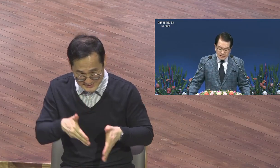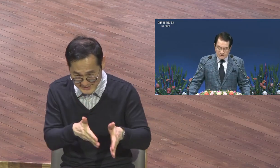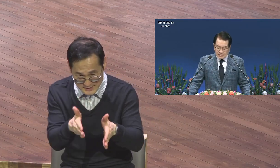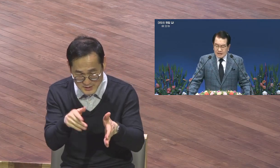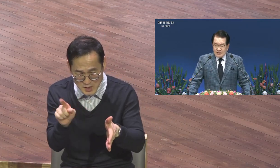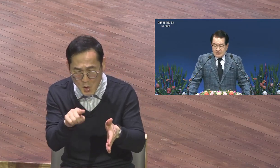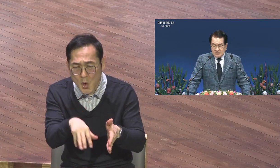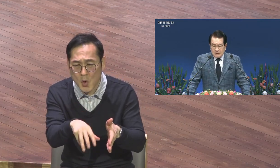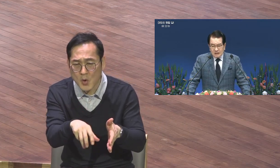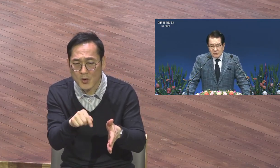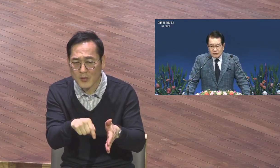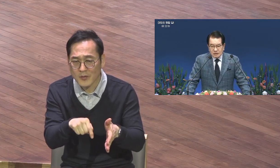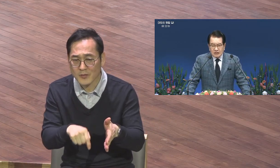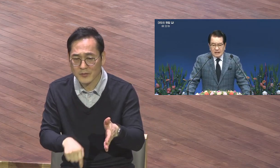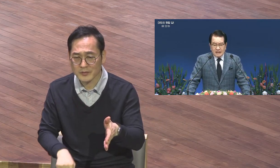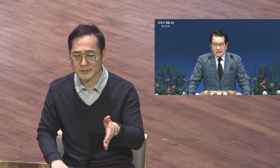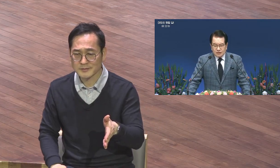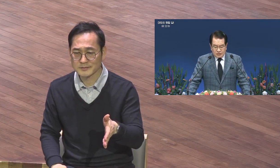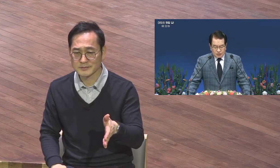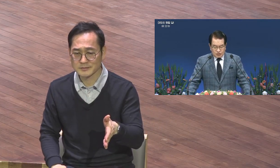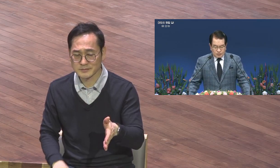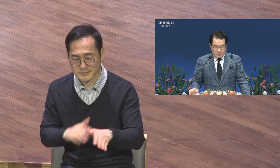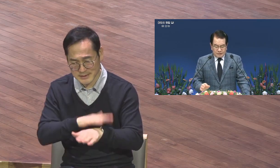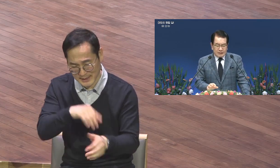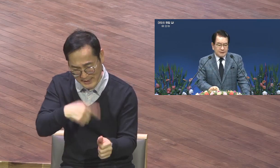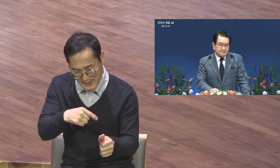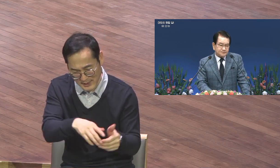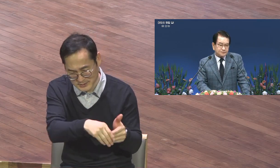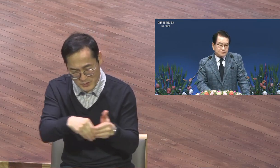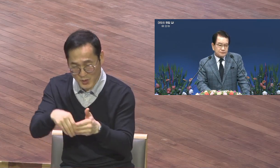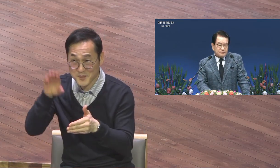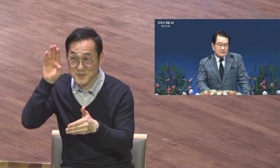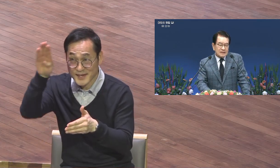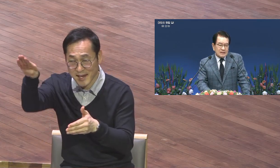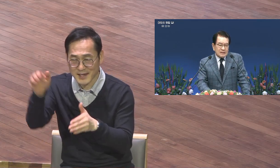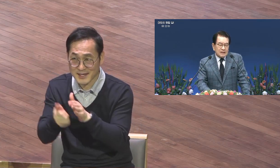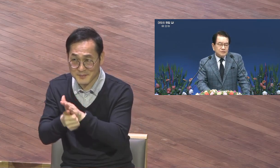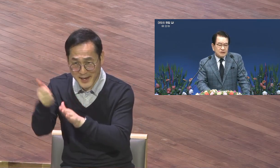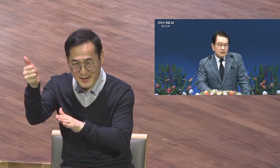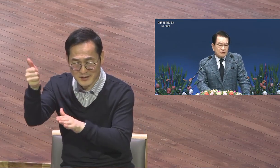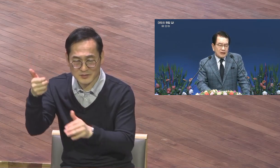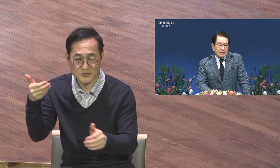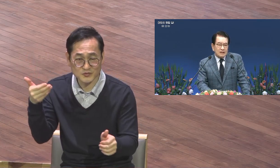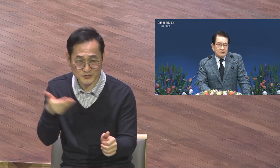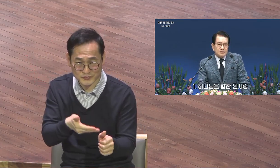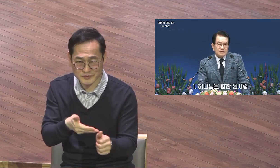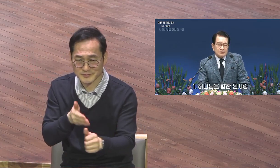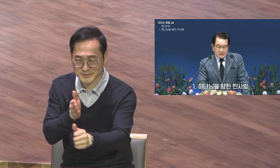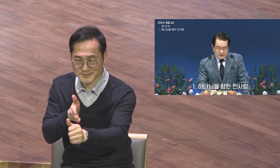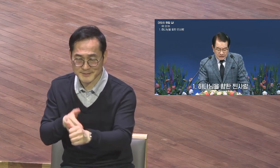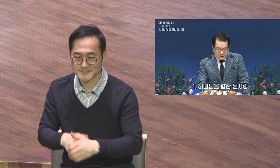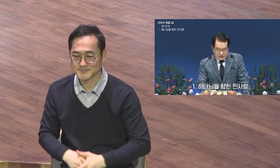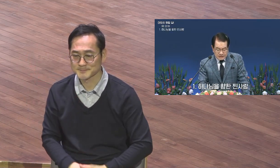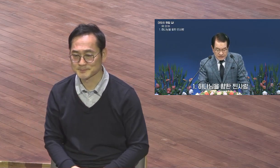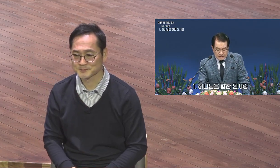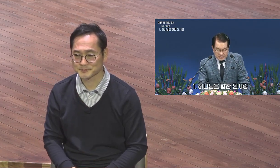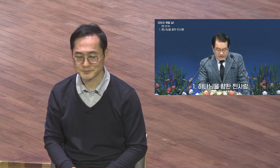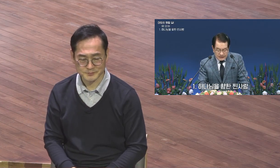미래 살리는 정인들로 서게 되기를 주님으로 축복합니다. 그럼 첫째로 하나님을